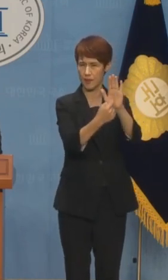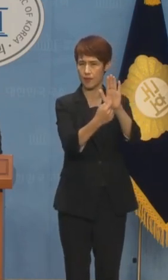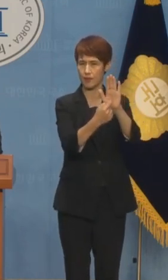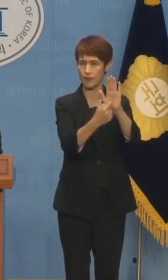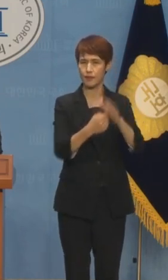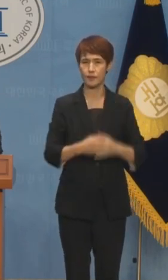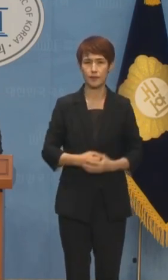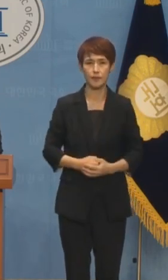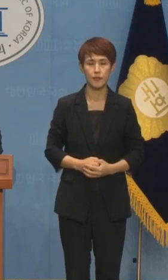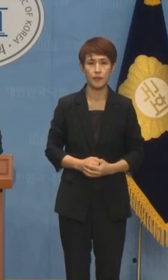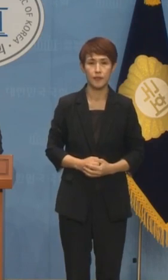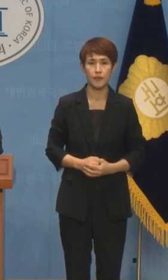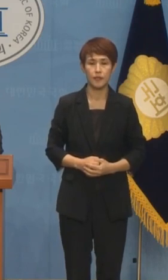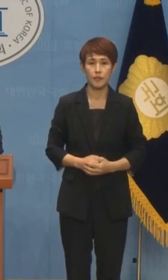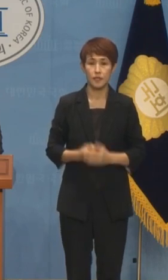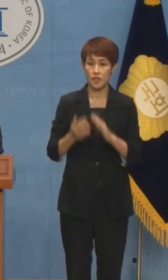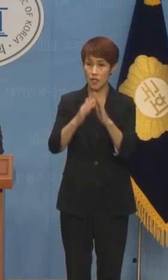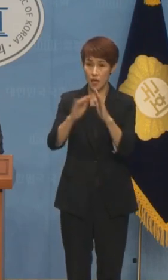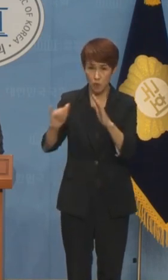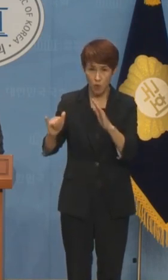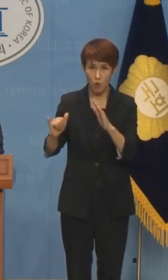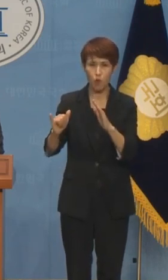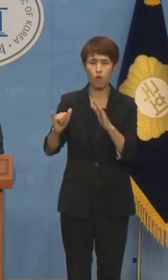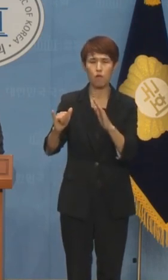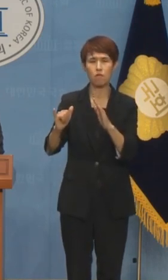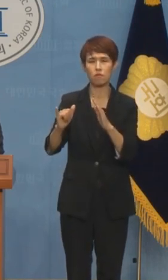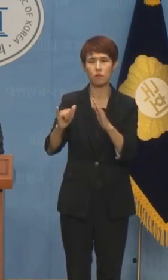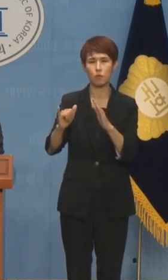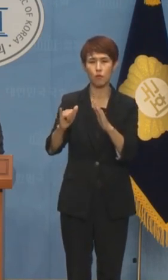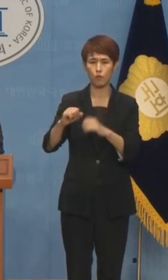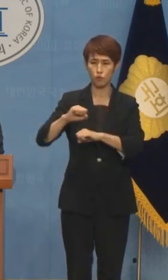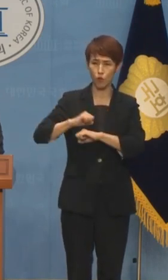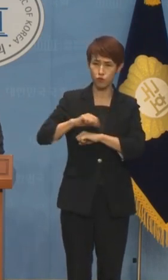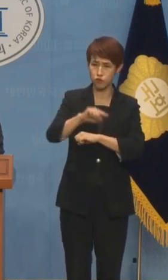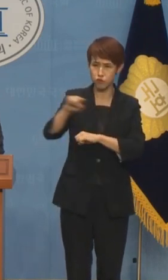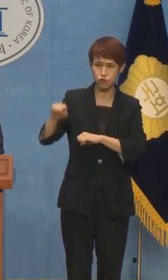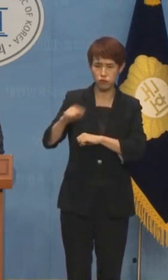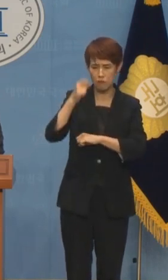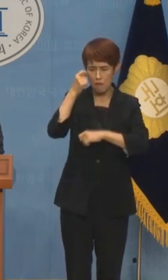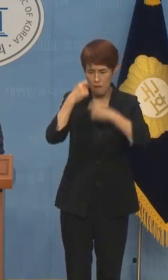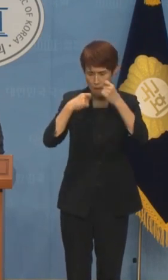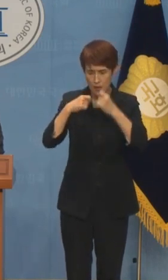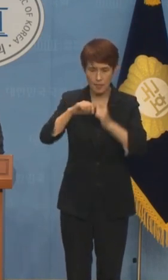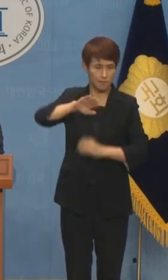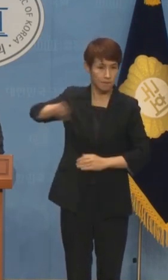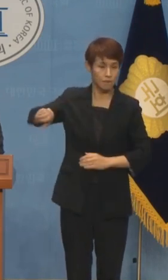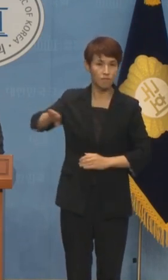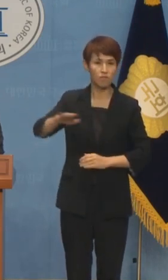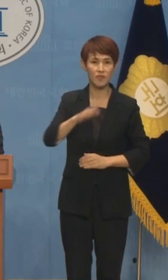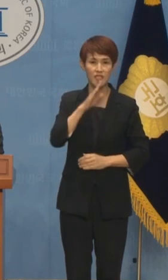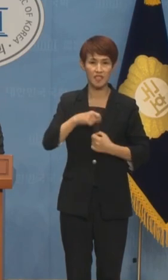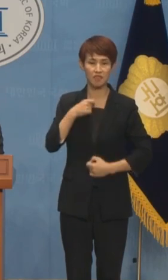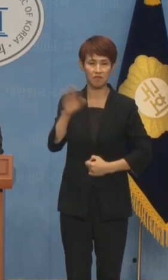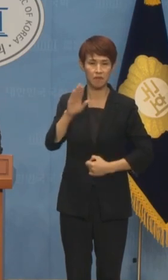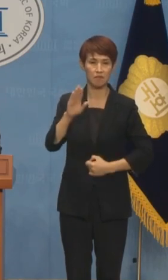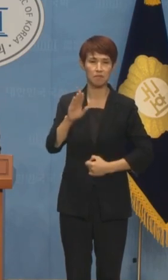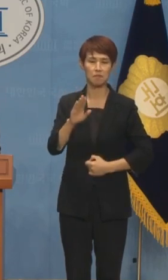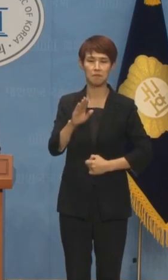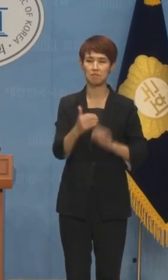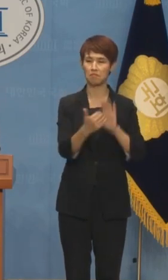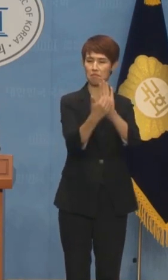강조했습니다. 유가족들과 전우의 눈물을 외면한 채 끝내 진실 대신 방탄을 택한